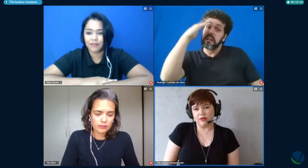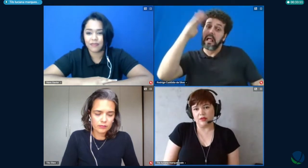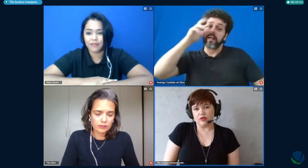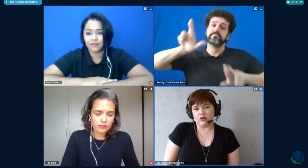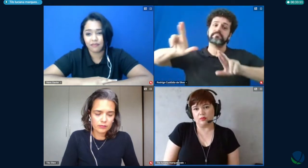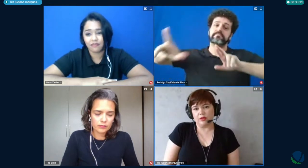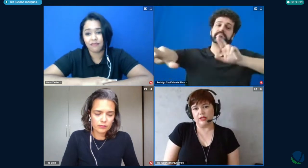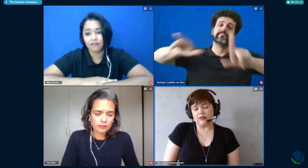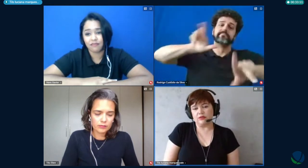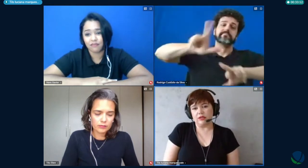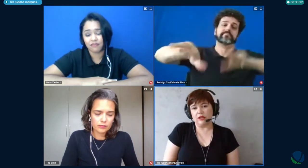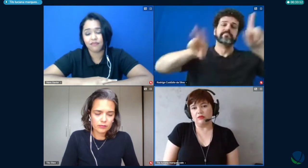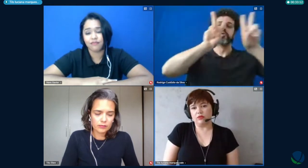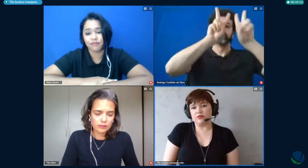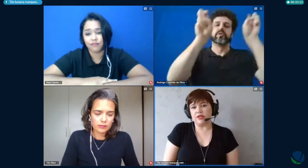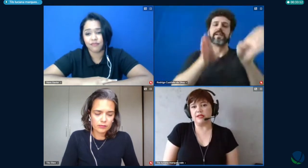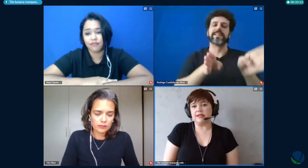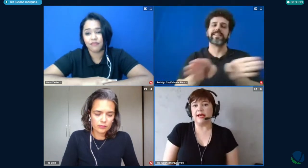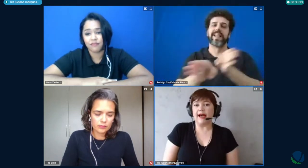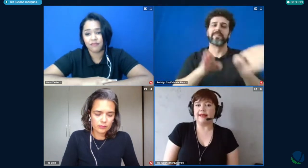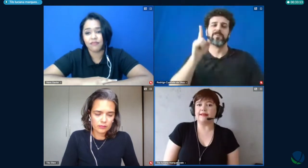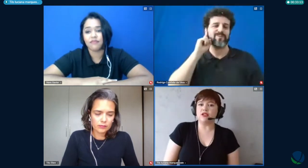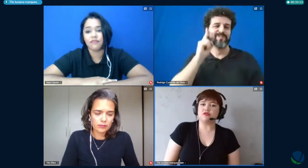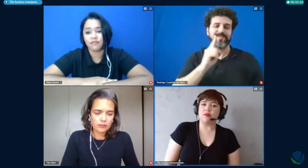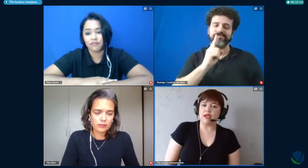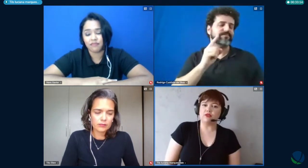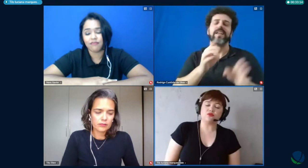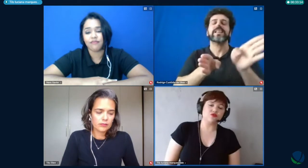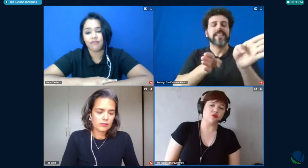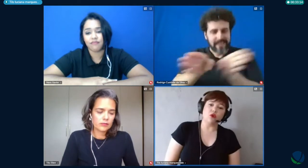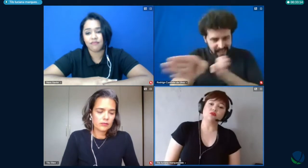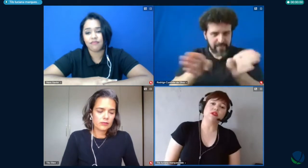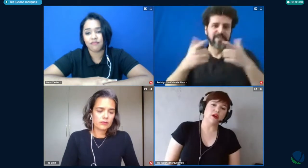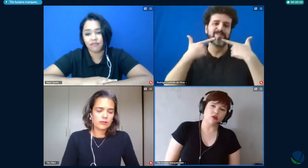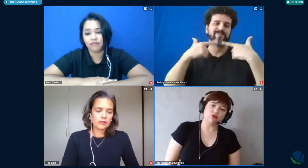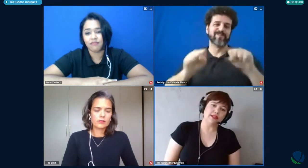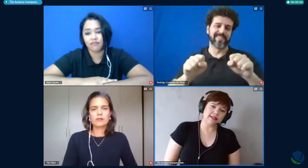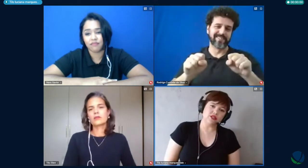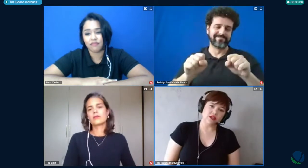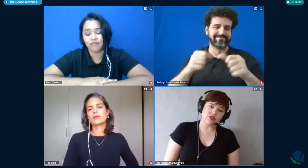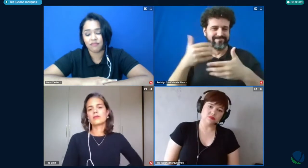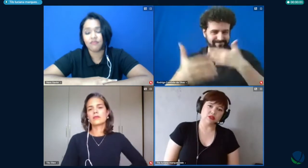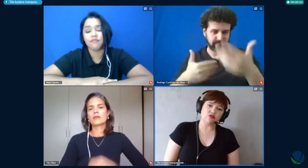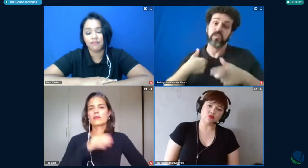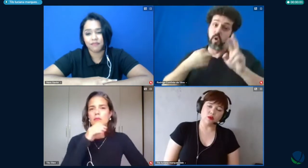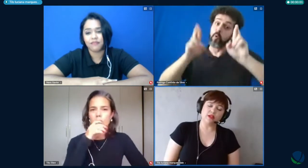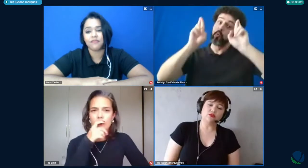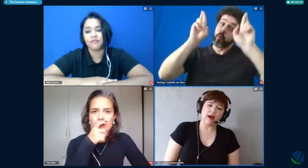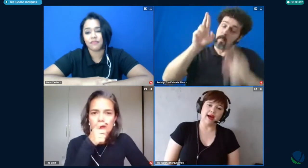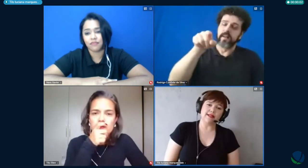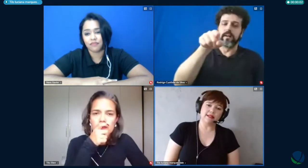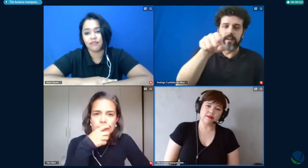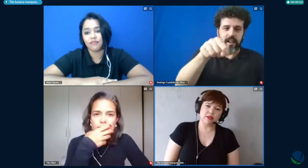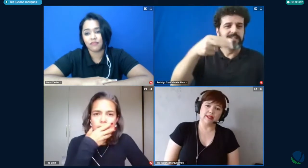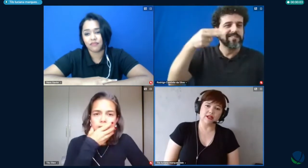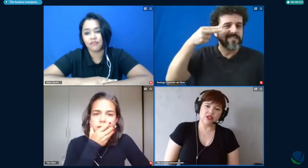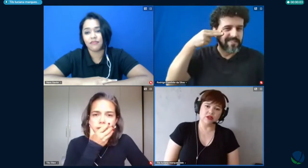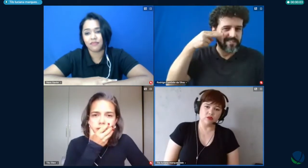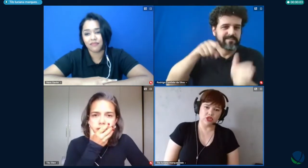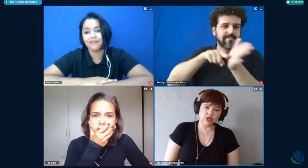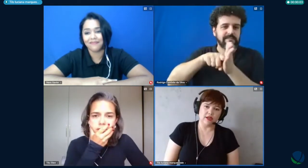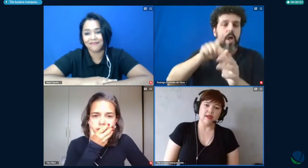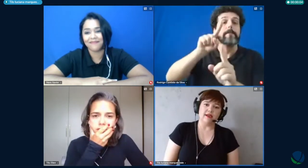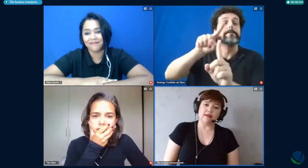aprofundamento sobre isso. Então, não sei se há entendimentos ou não, ou desentendimentos quanto à